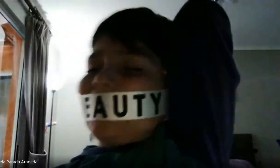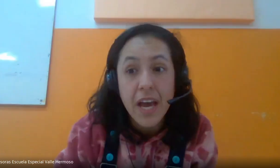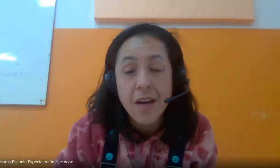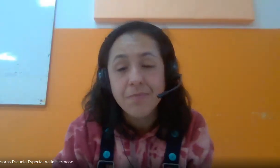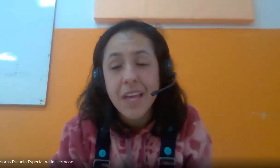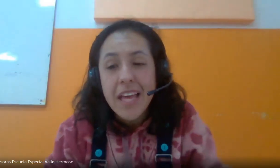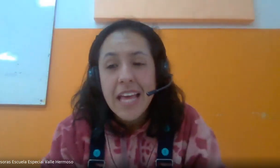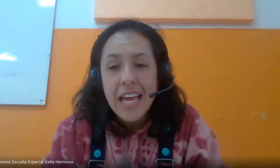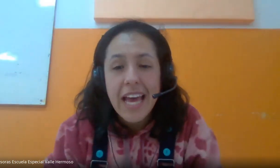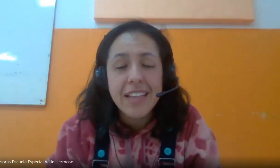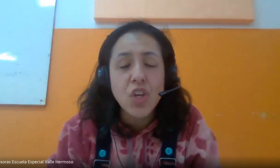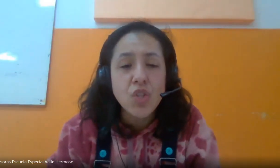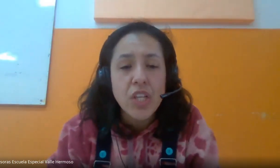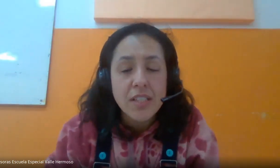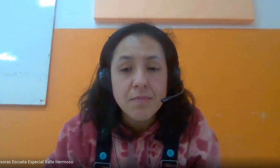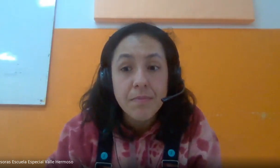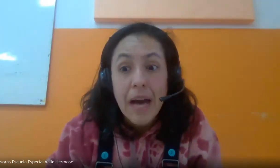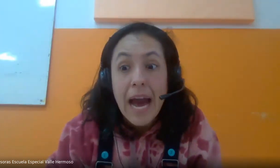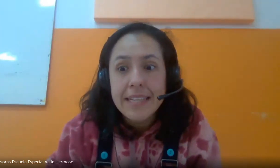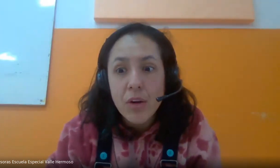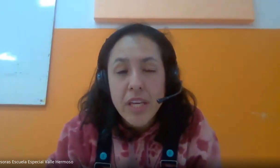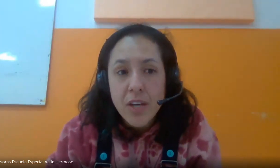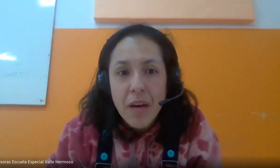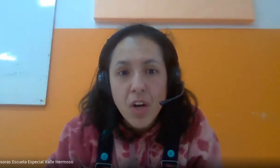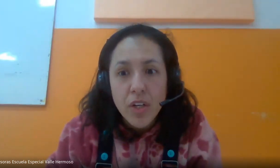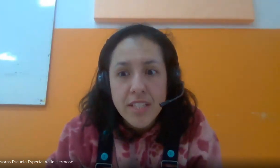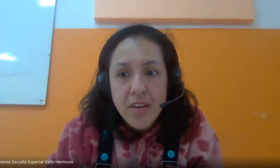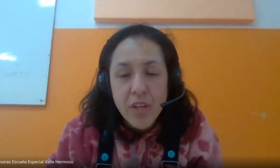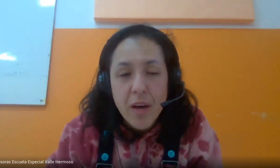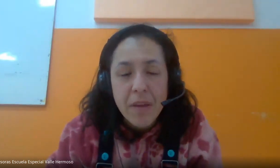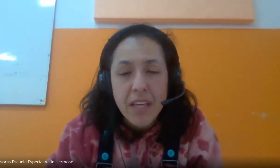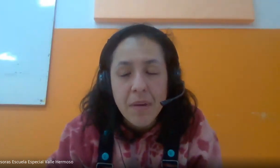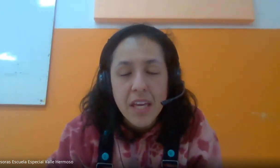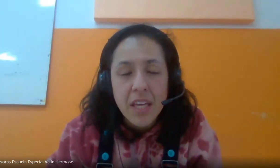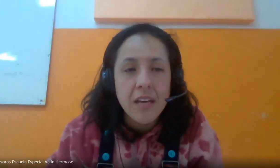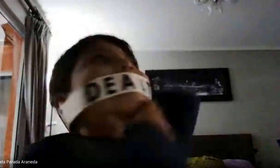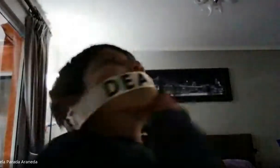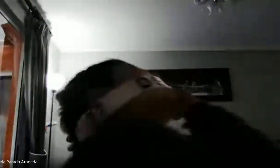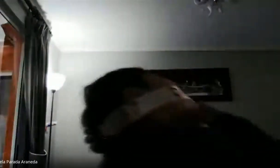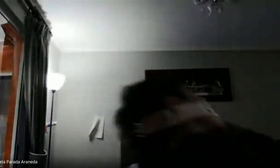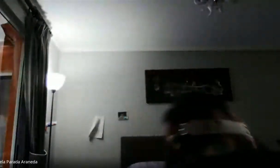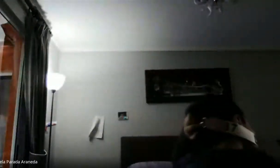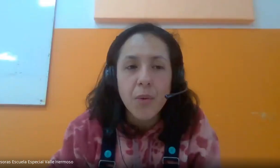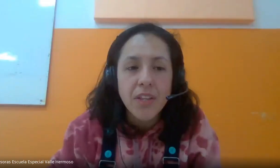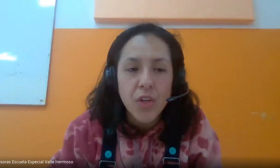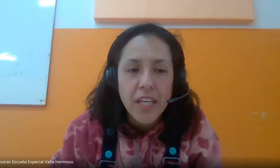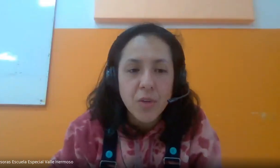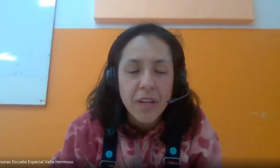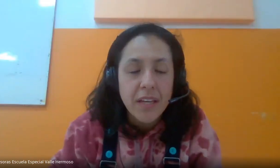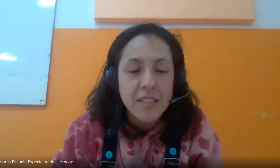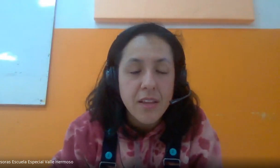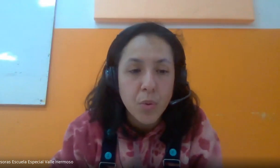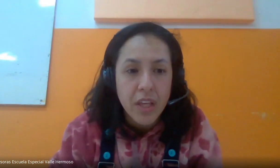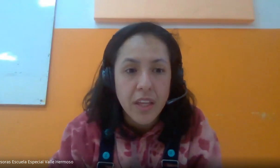¿ya? Entonces... Hasta hoy día nomás los recibo, ¿ya? Para que mañana podamos tener el cuento listo para que sea de ustedes,